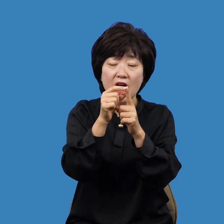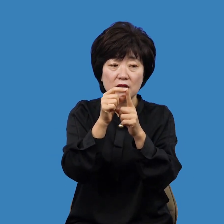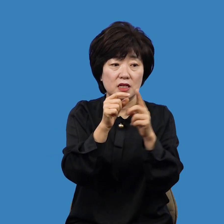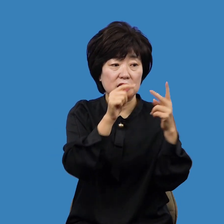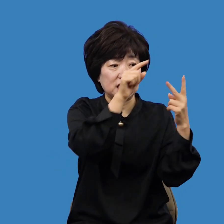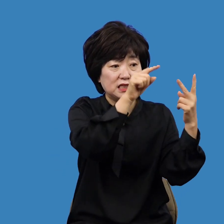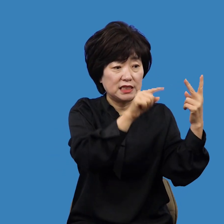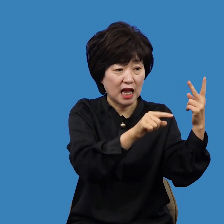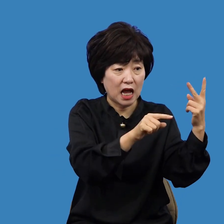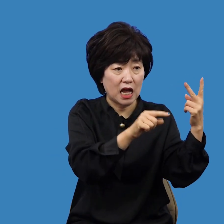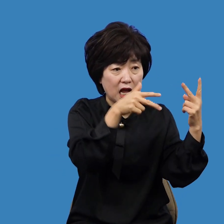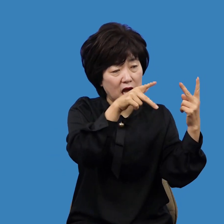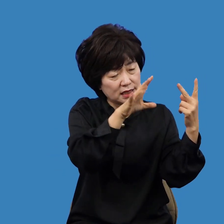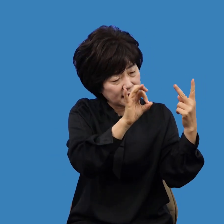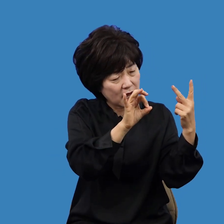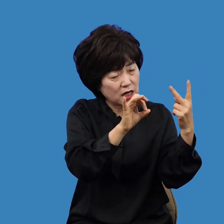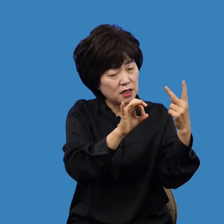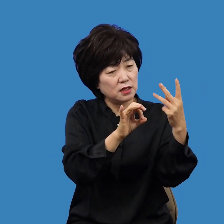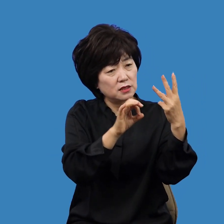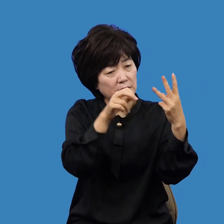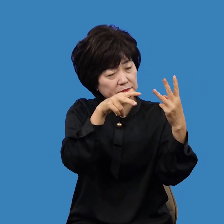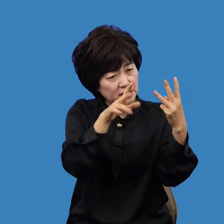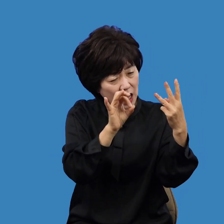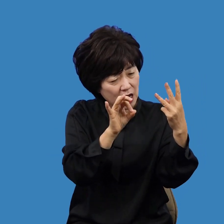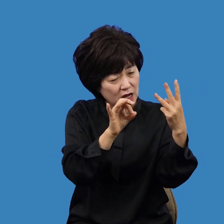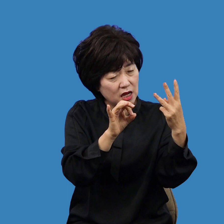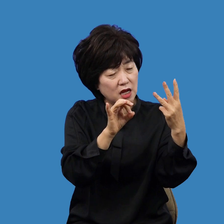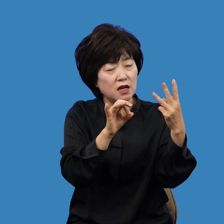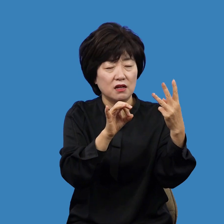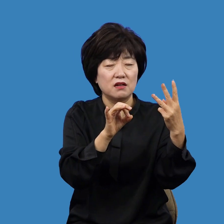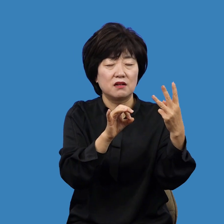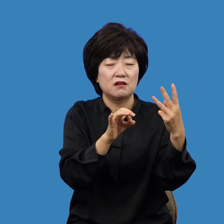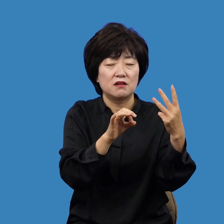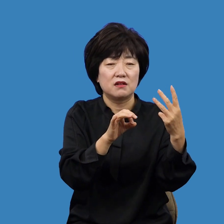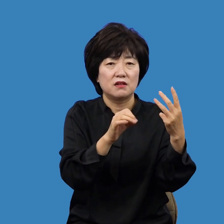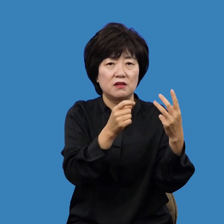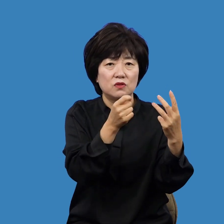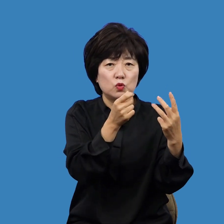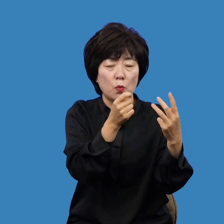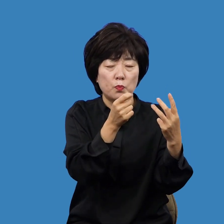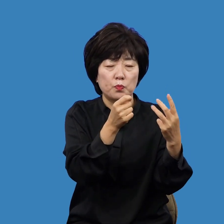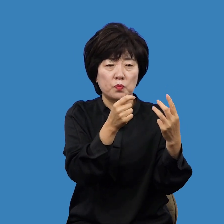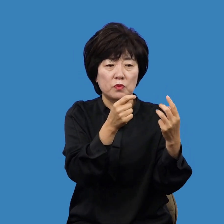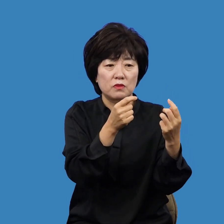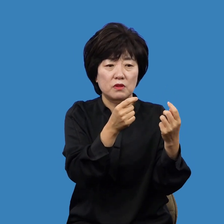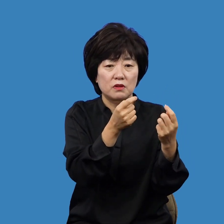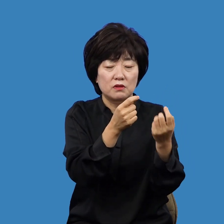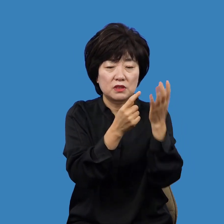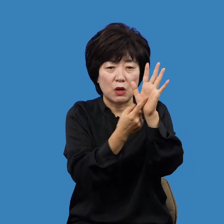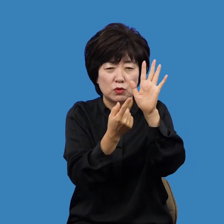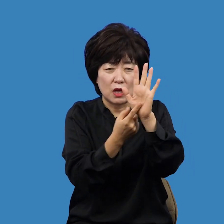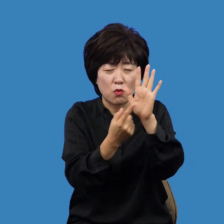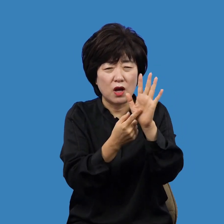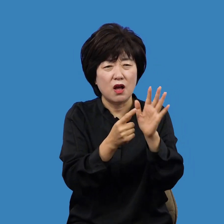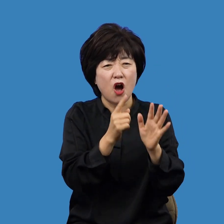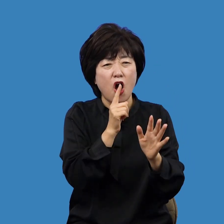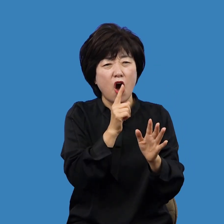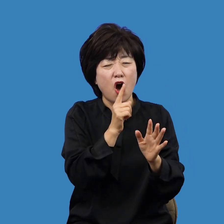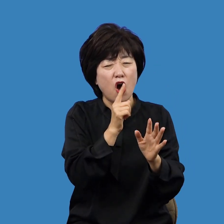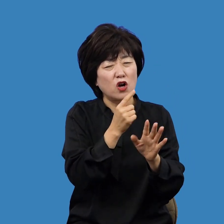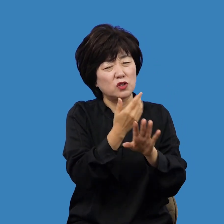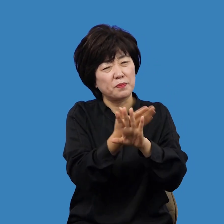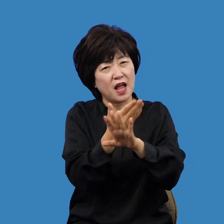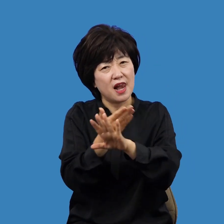2장하고 3장에 보면 한 3번인가 4번을 사용하는데 조금씩 어두가 달라요. 그러니까 원어를 살펴보면 다른데 그래도